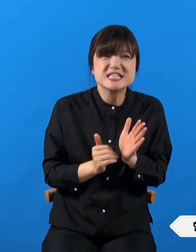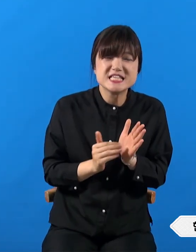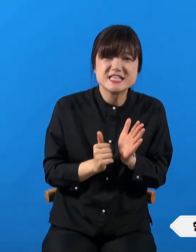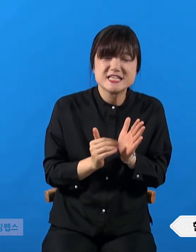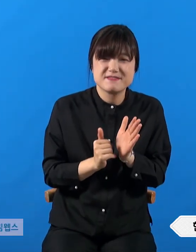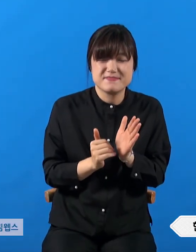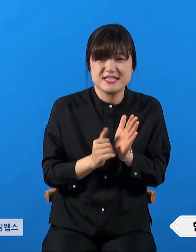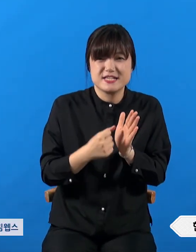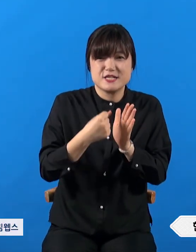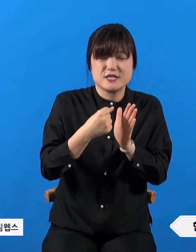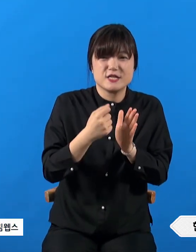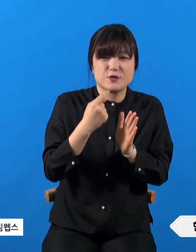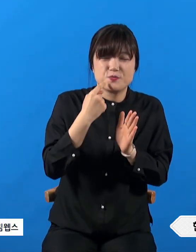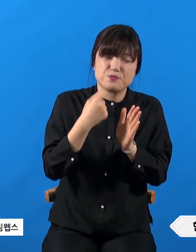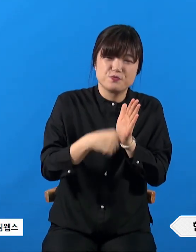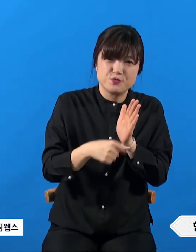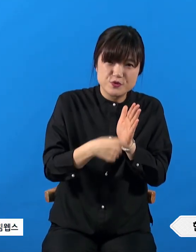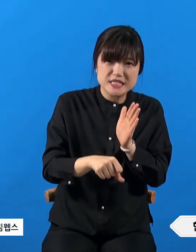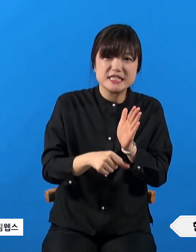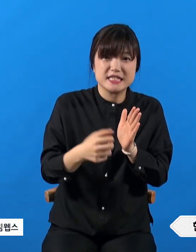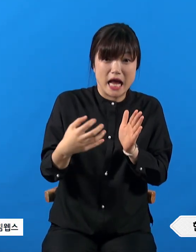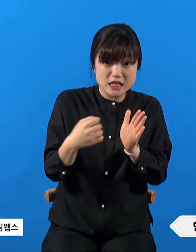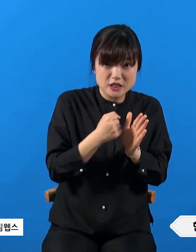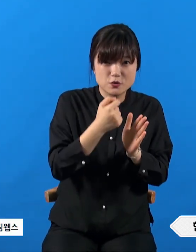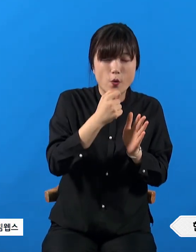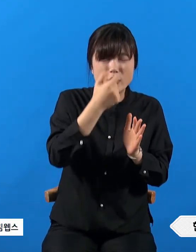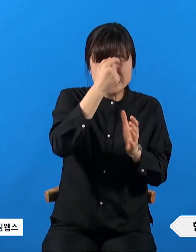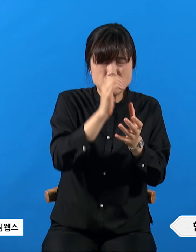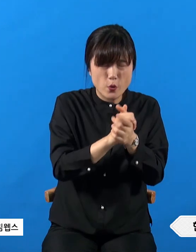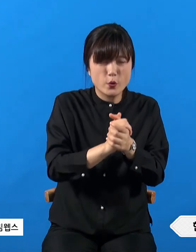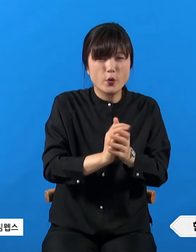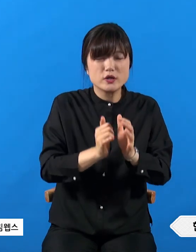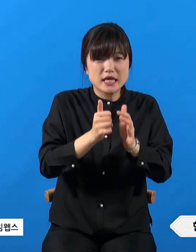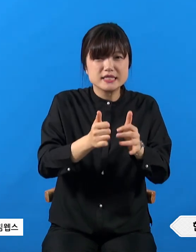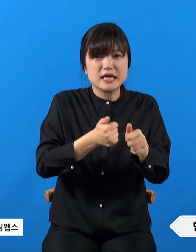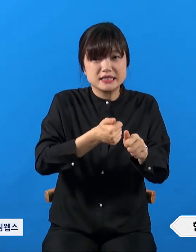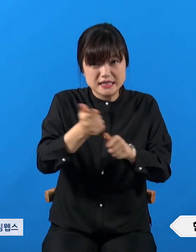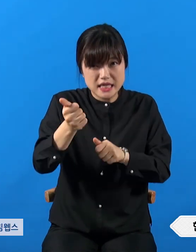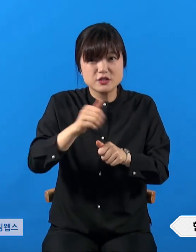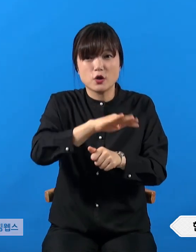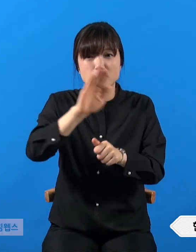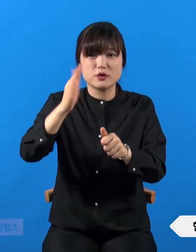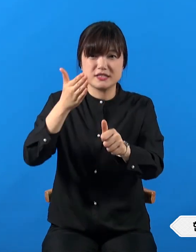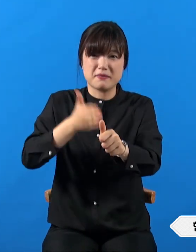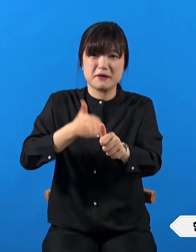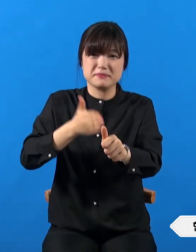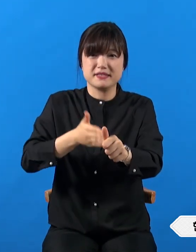통해서 헤쳐나가시고 승리하시는 우리 모두가 될 수 있기를 바랍니다.